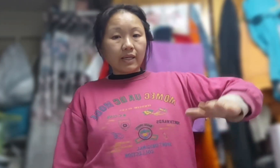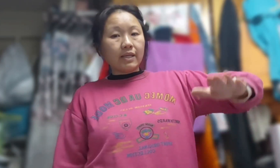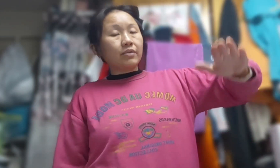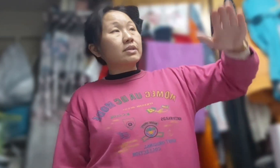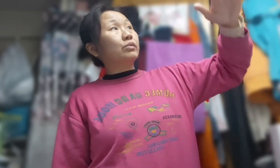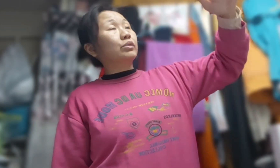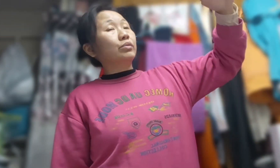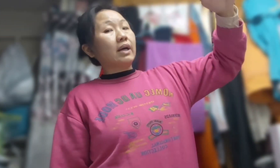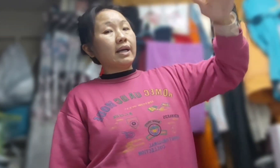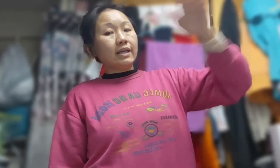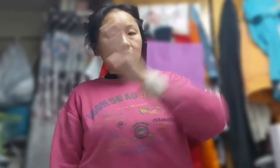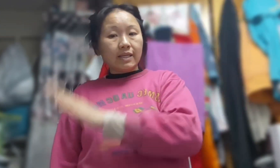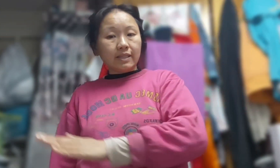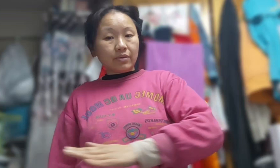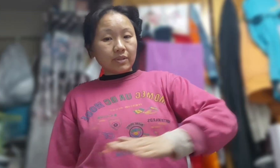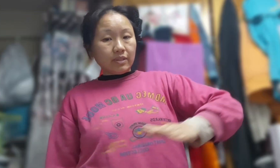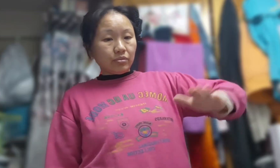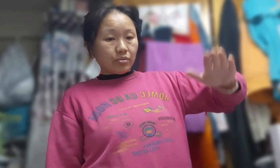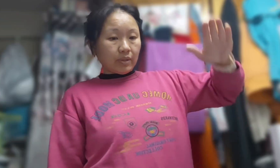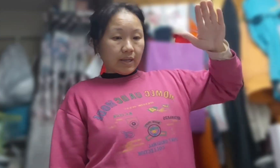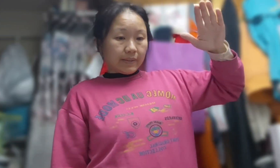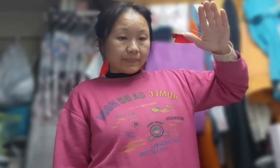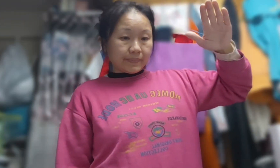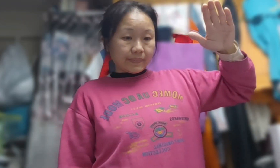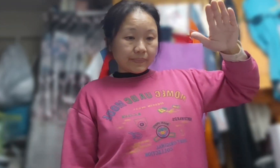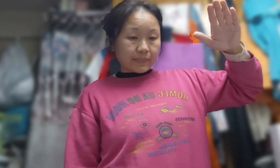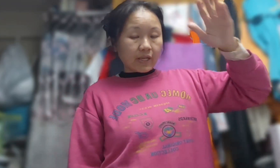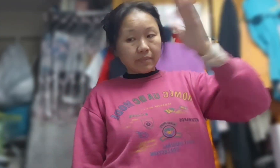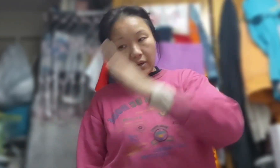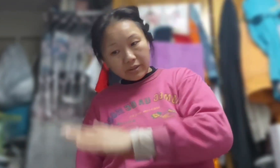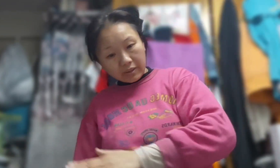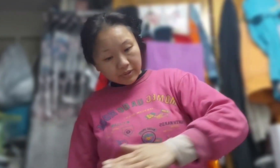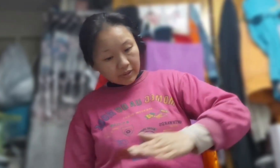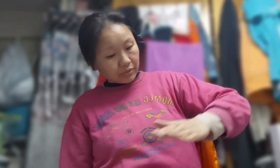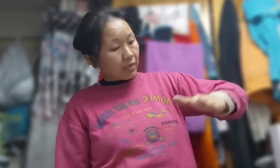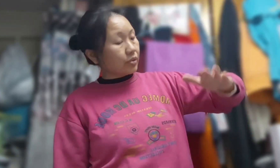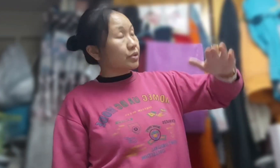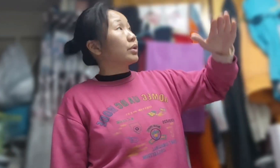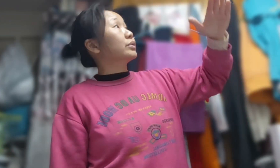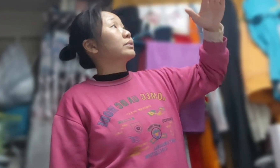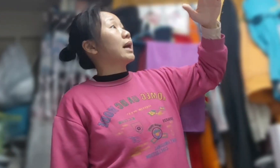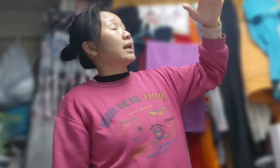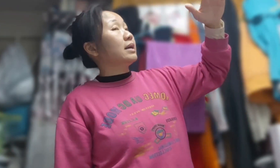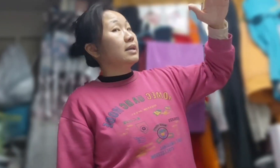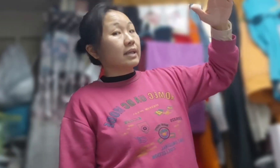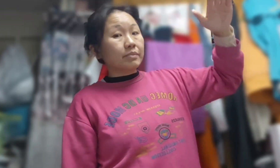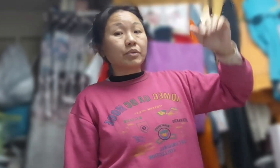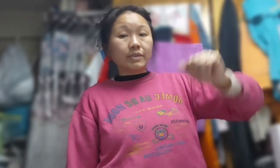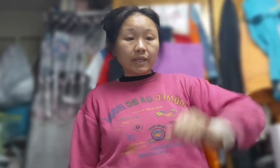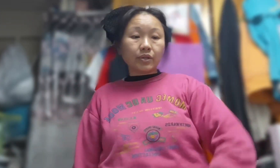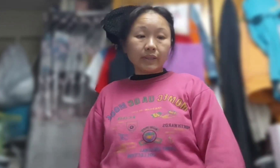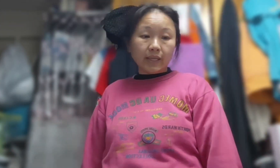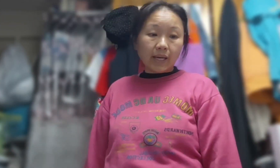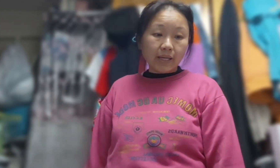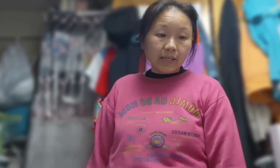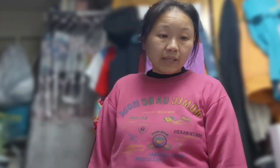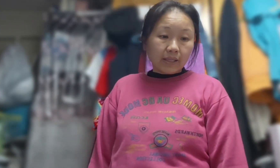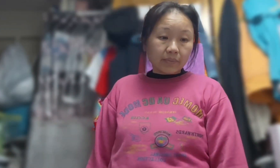由小到大，由小到大。咁你可以由小望住去到大啦，咁就會清楚啲嘅。咁跟